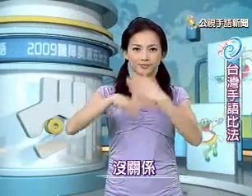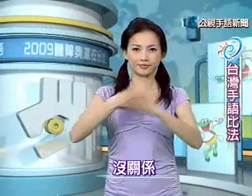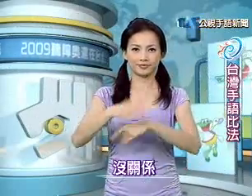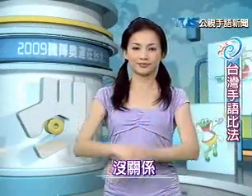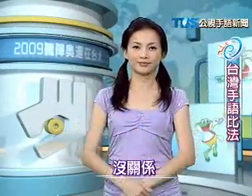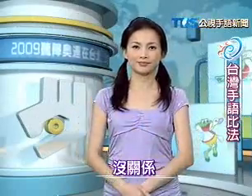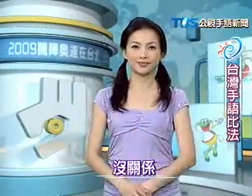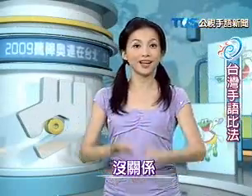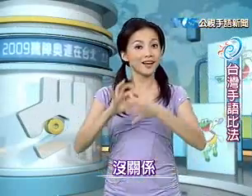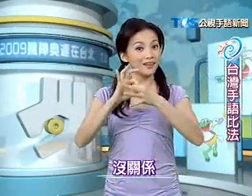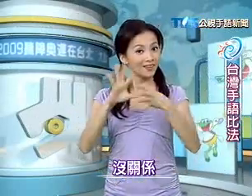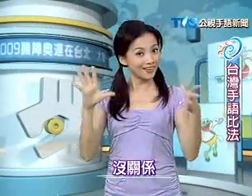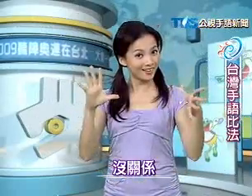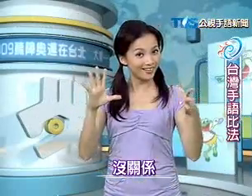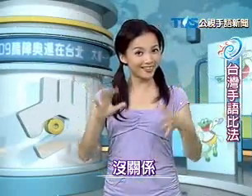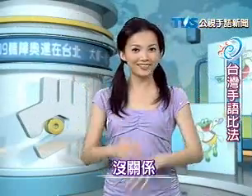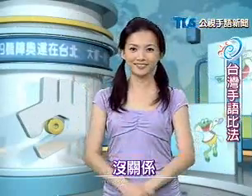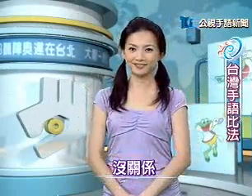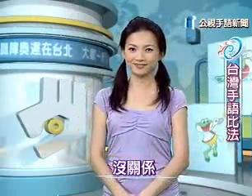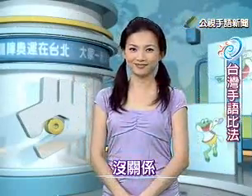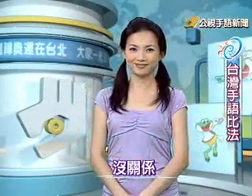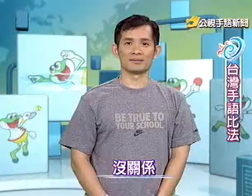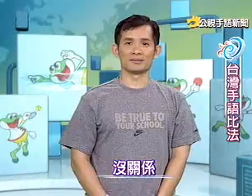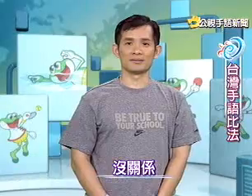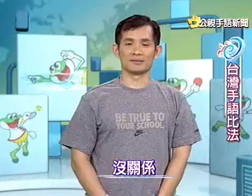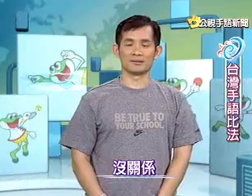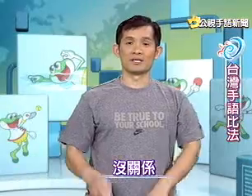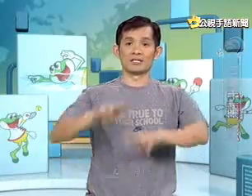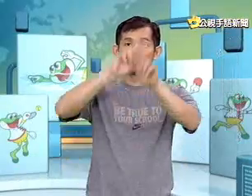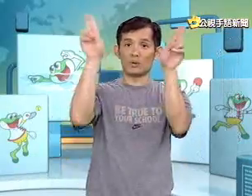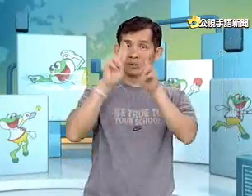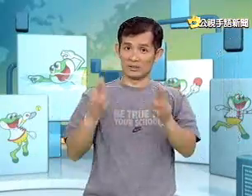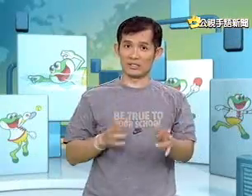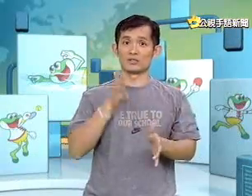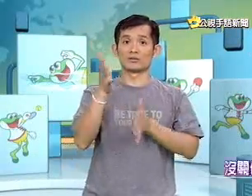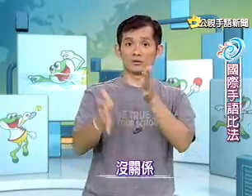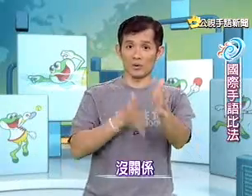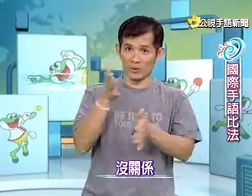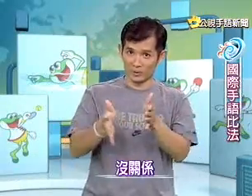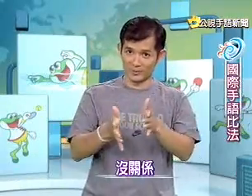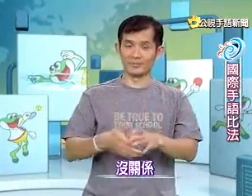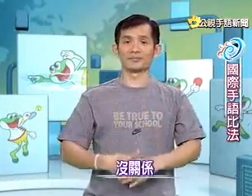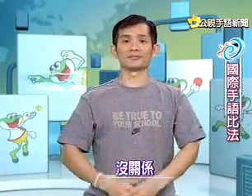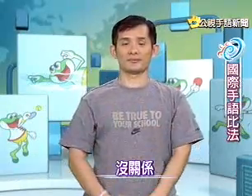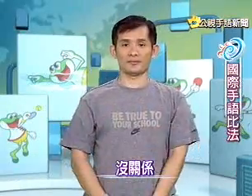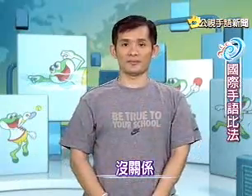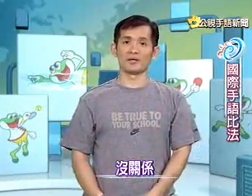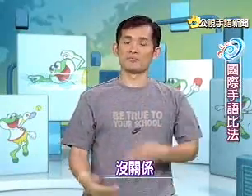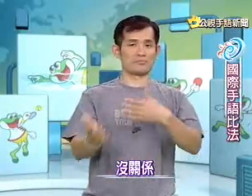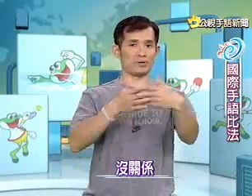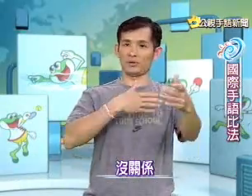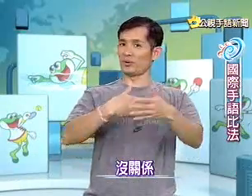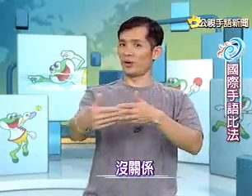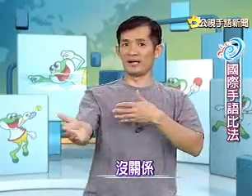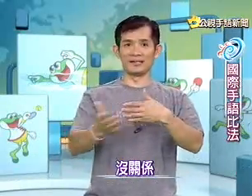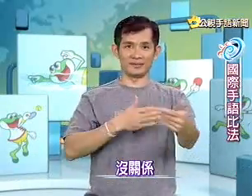嗯，台湾手语没关系， 国际手语的没关系，